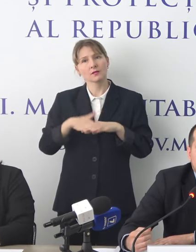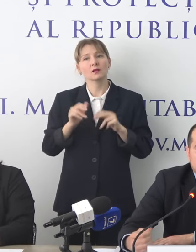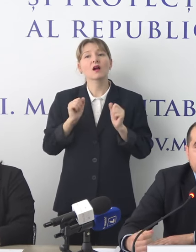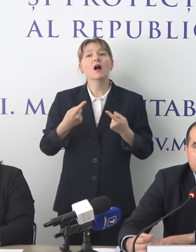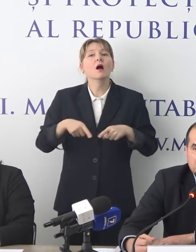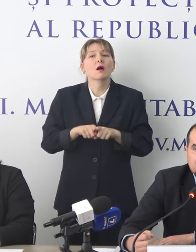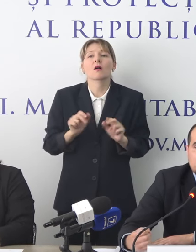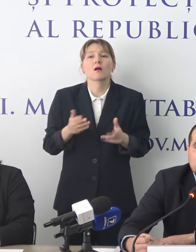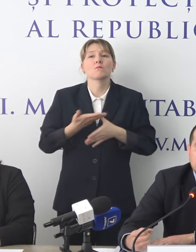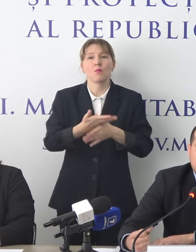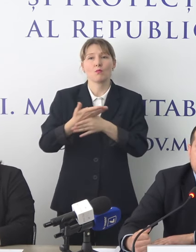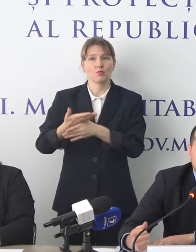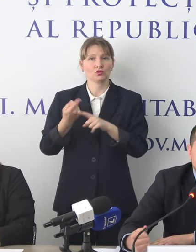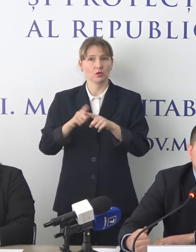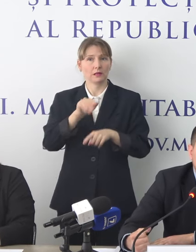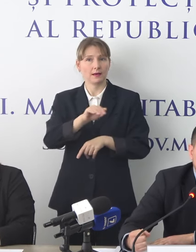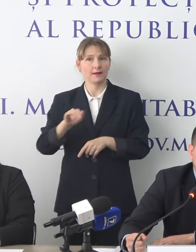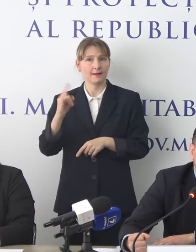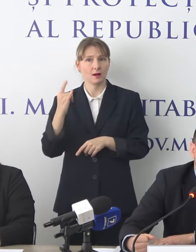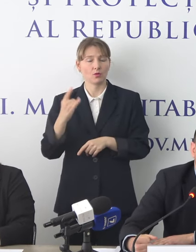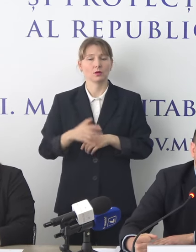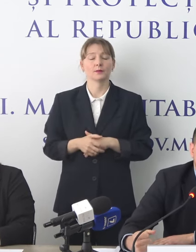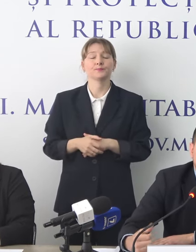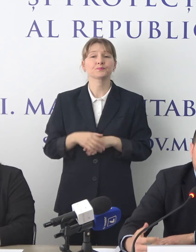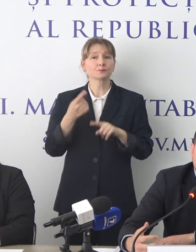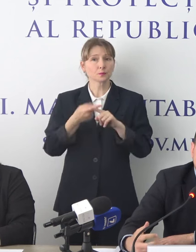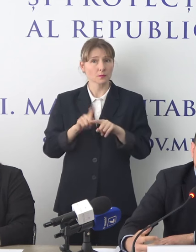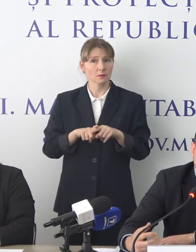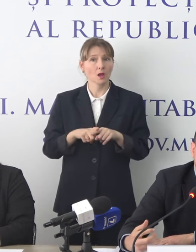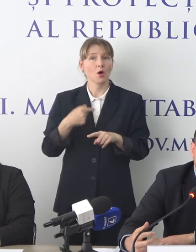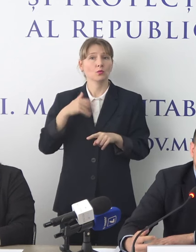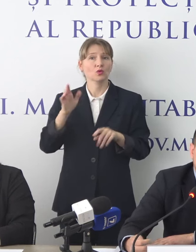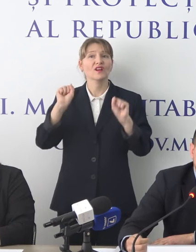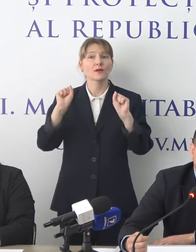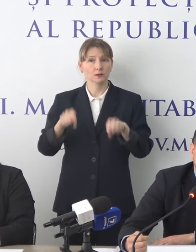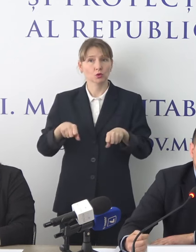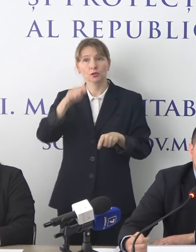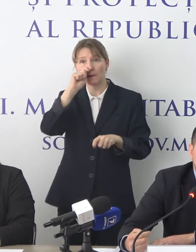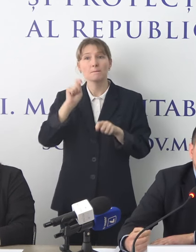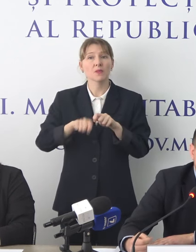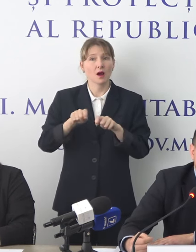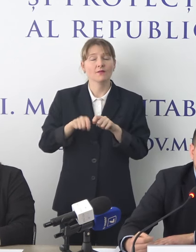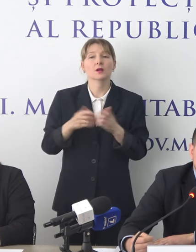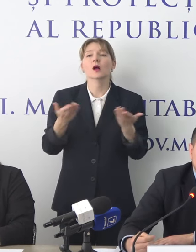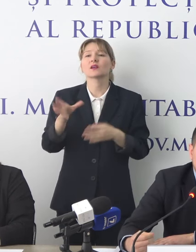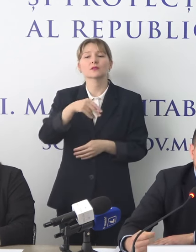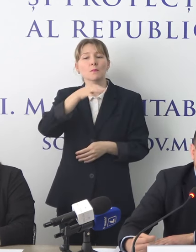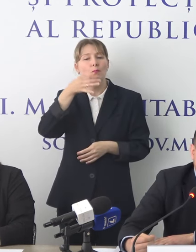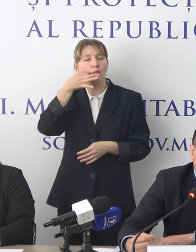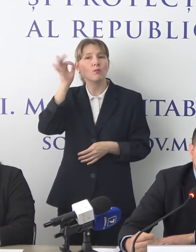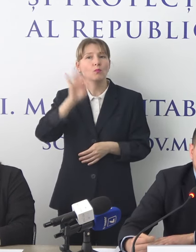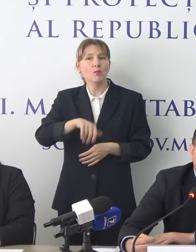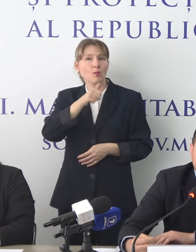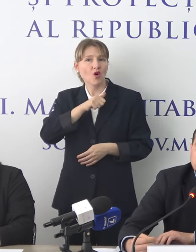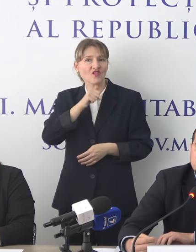Deci, pentru prima dată, noi vom avea un sistem unificat, vom putea să verificăm cât de profesionist, cât de